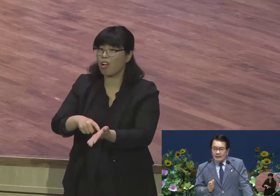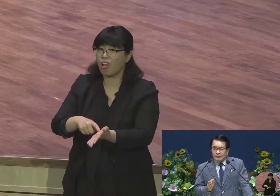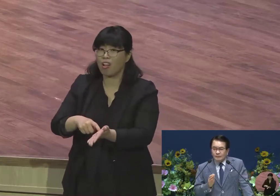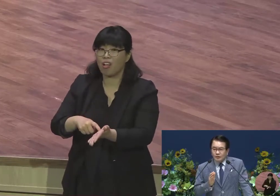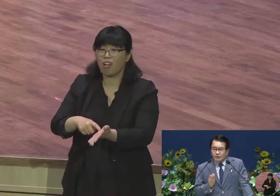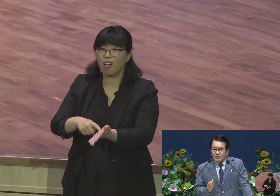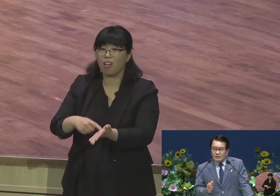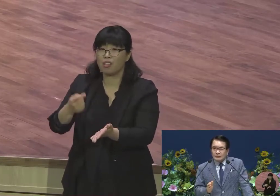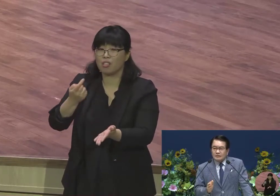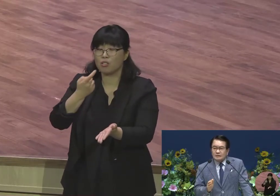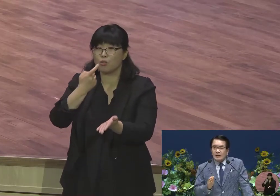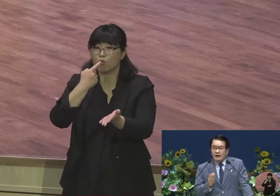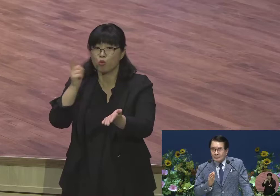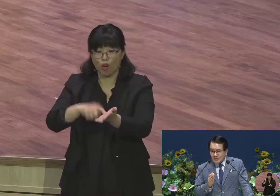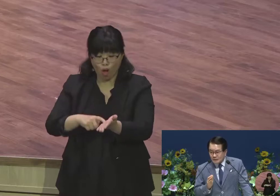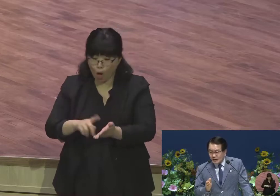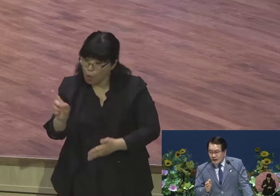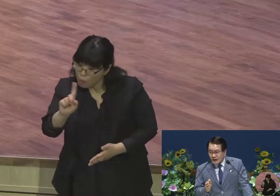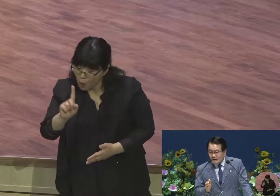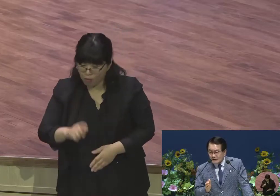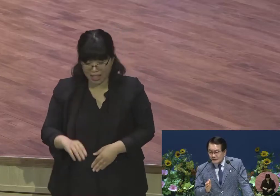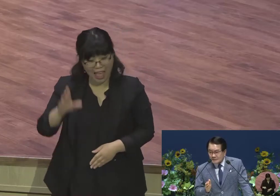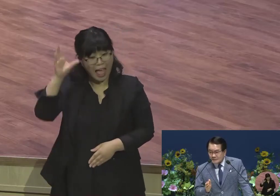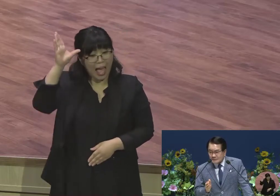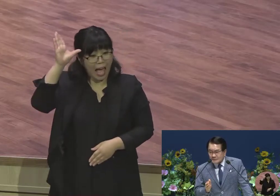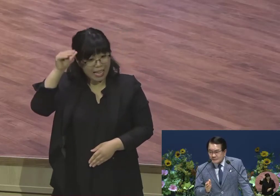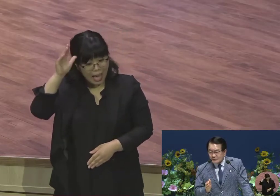아닌 부분은 잘라내면 됩니다